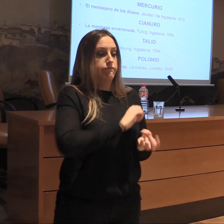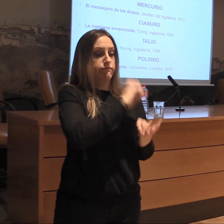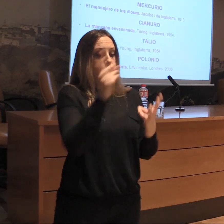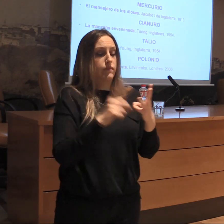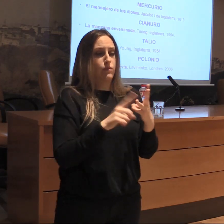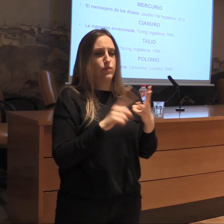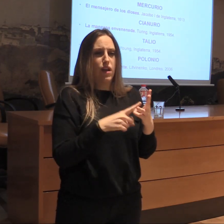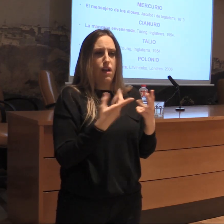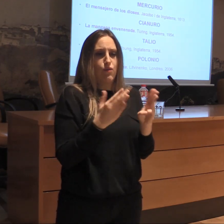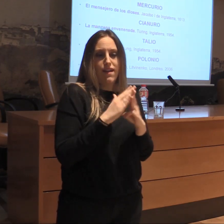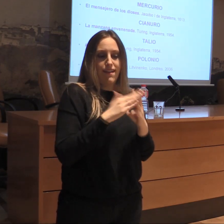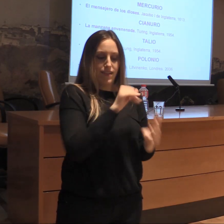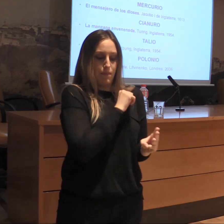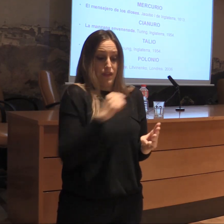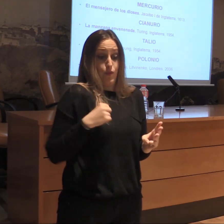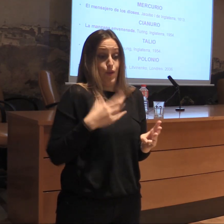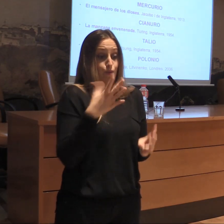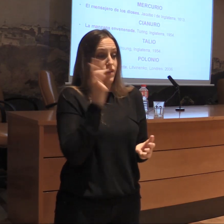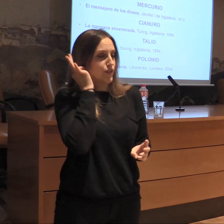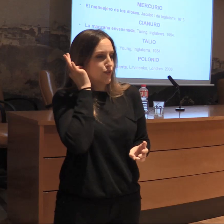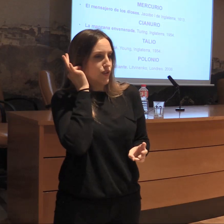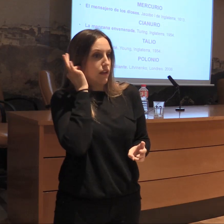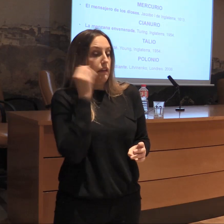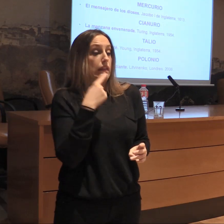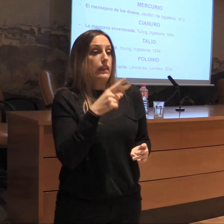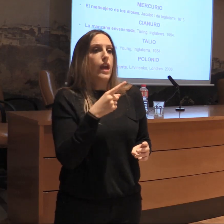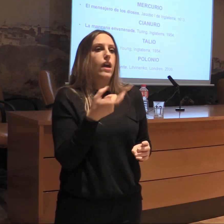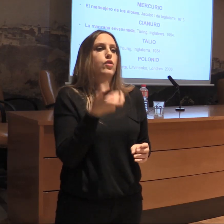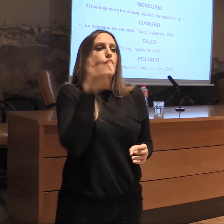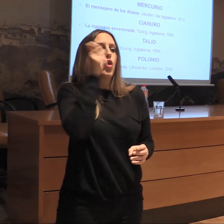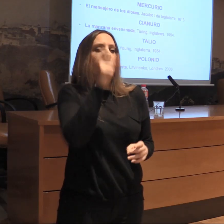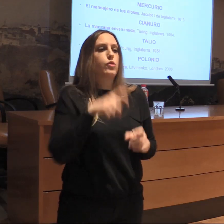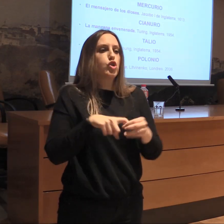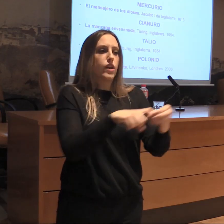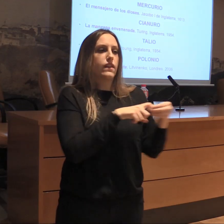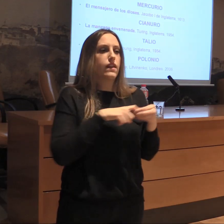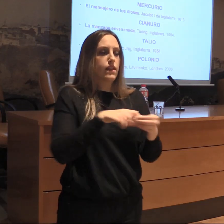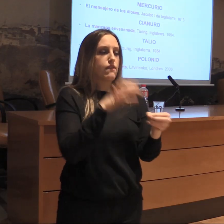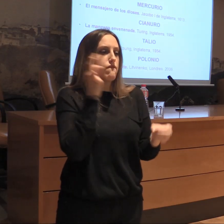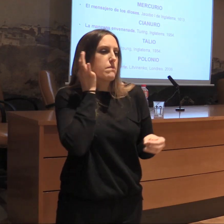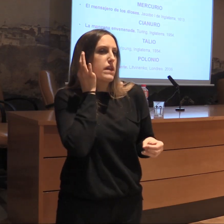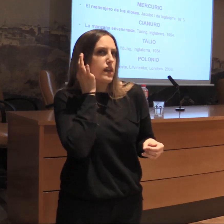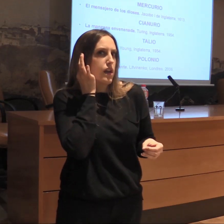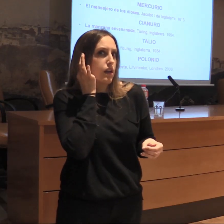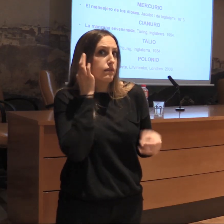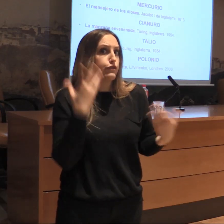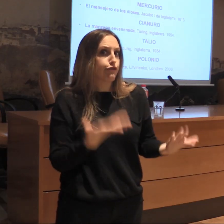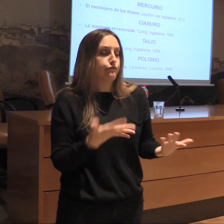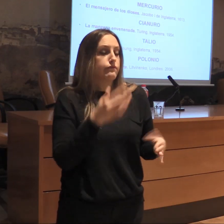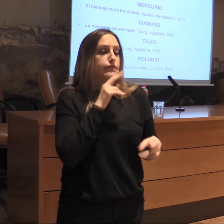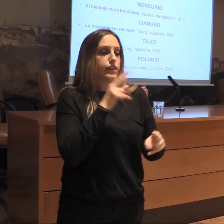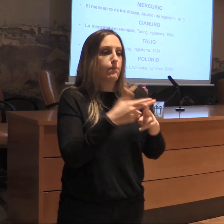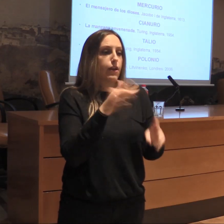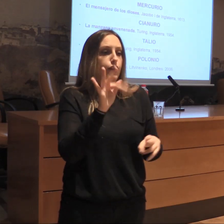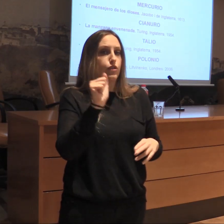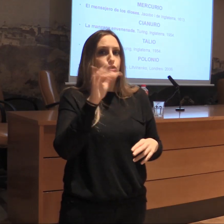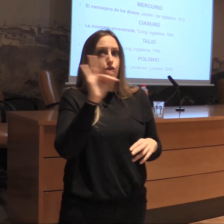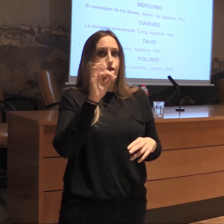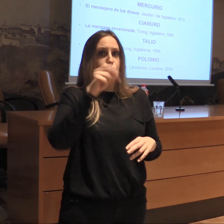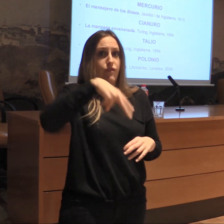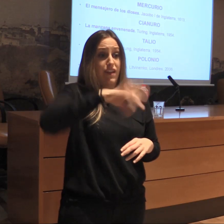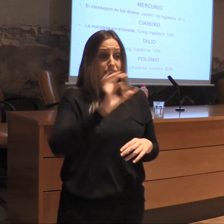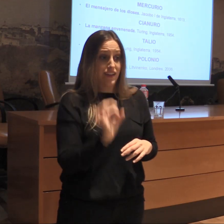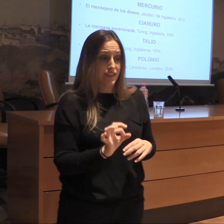un especial concepto de la solidaridad femenina. Son las tofanas. Cuando hablo de